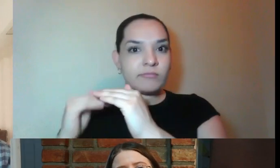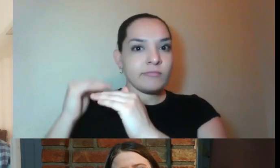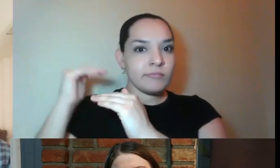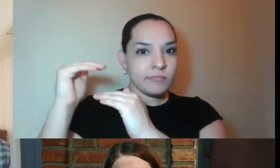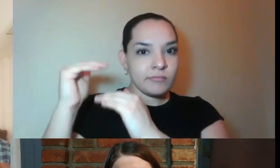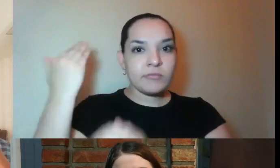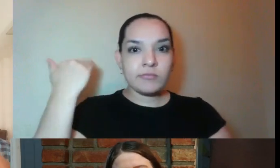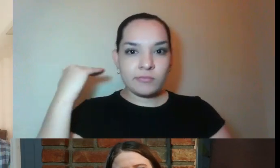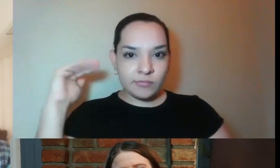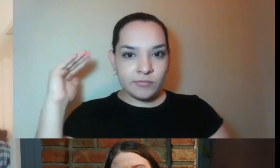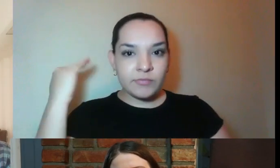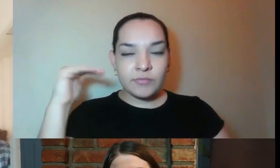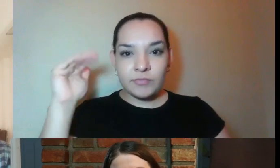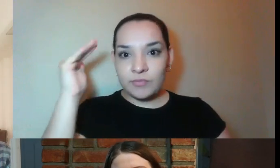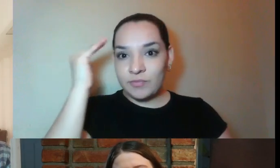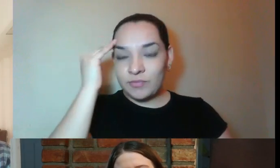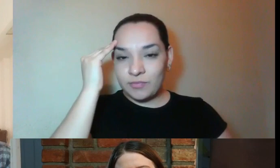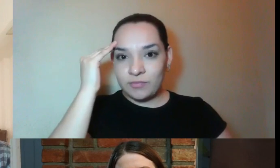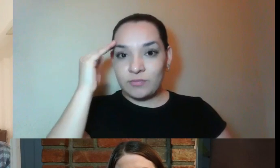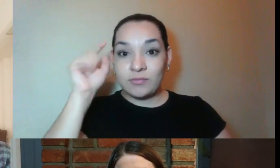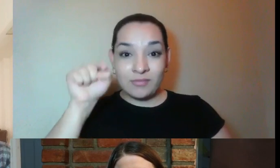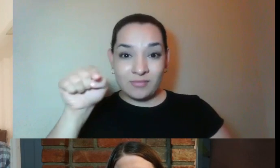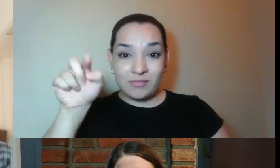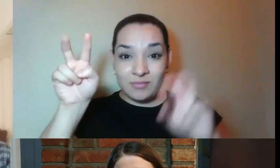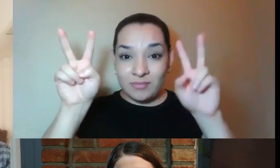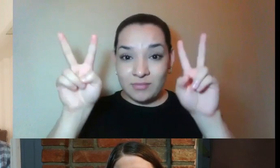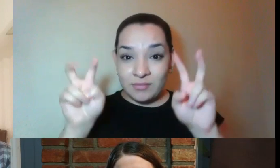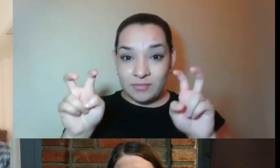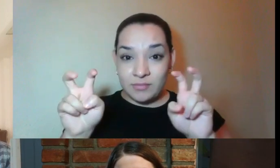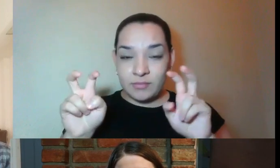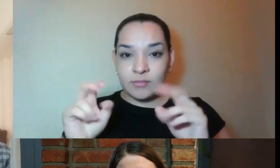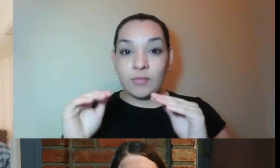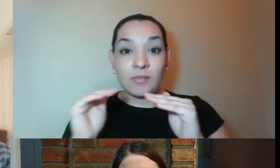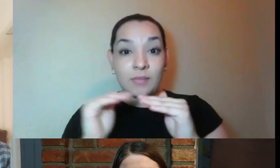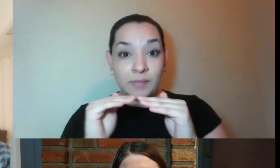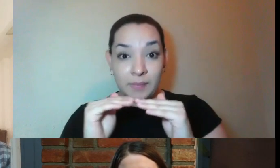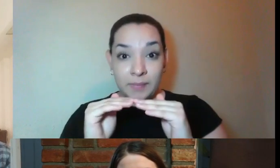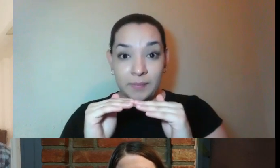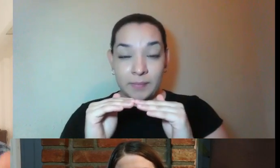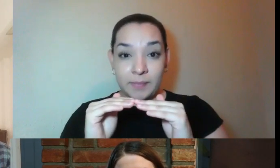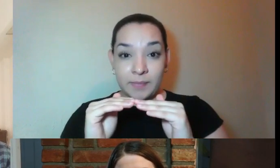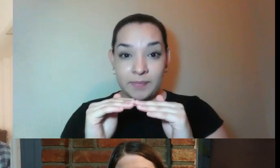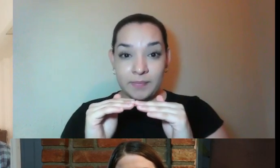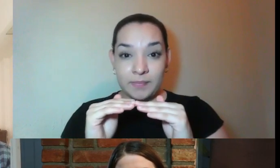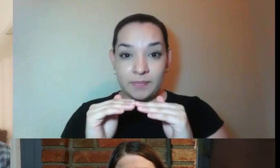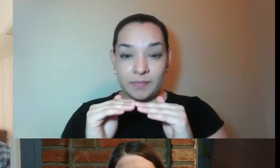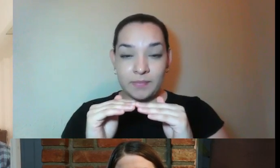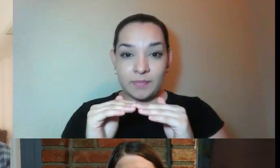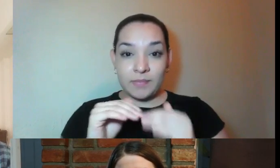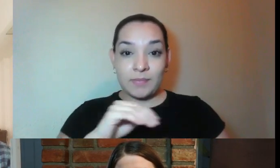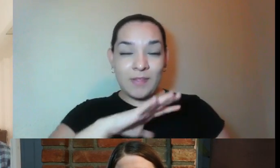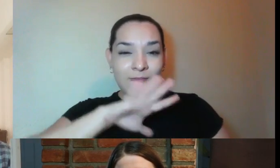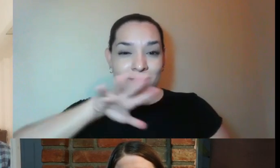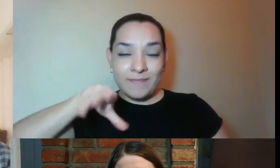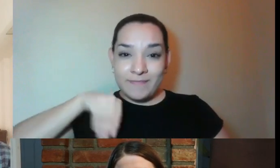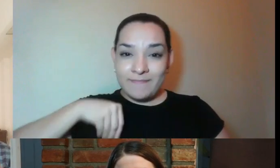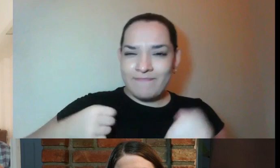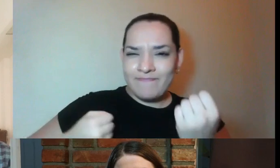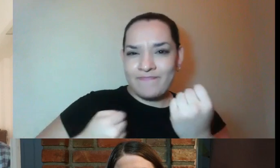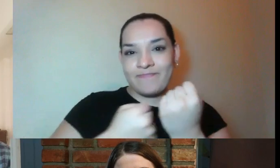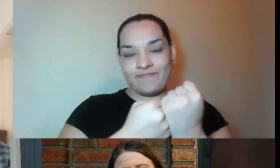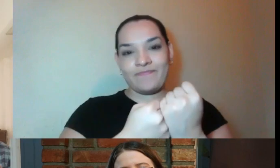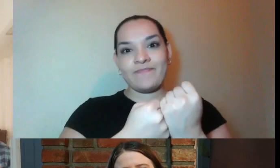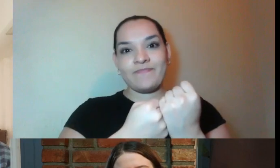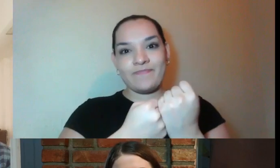adecuados que tengan conocimientos acerca del tema y sobre todo se necesita